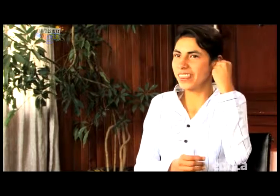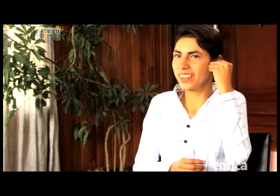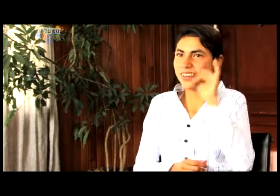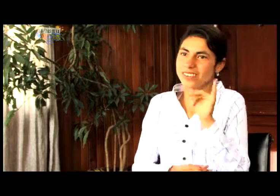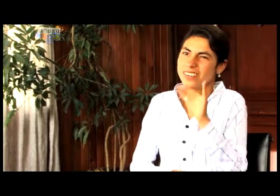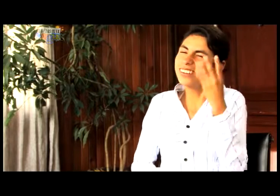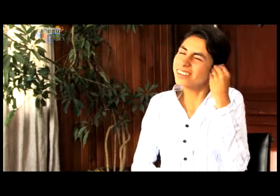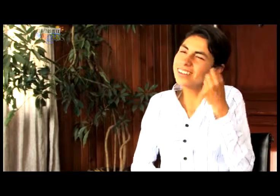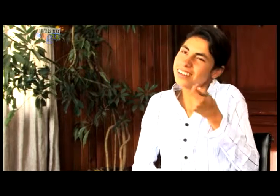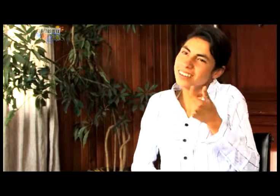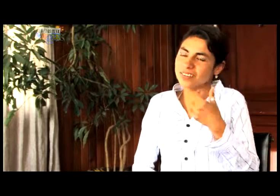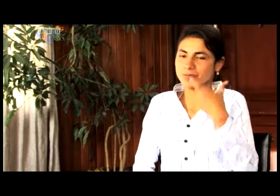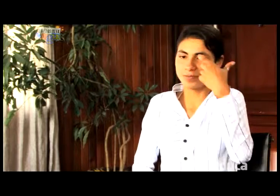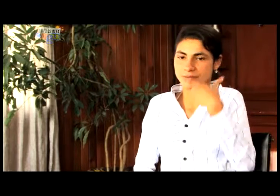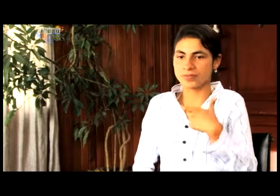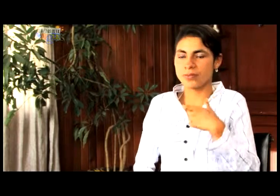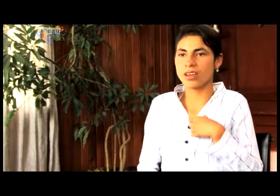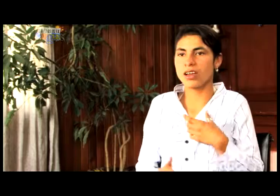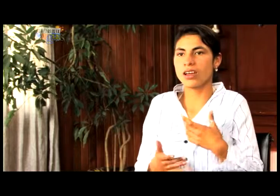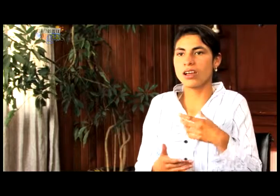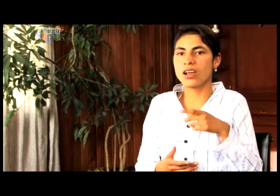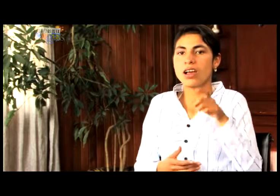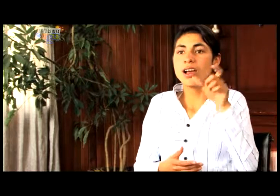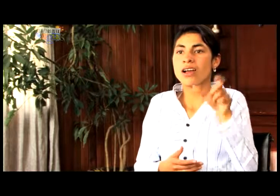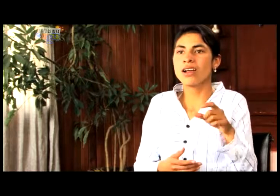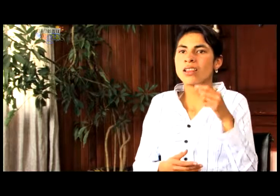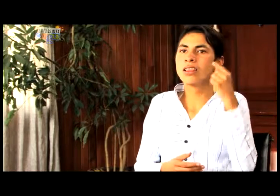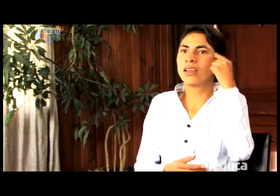Cuando el oyente me daba una orden, yo no escuchaba y me confundía.